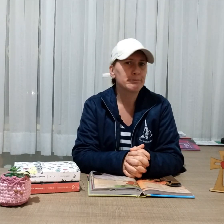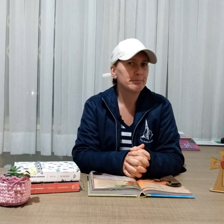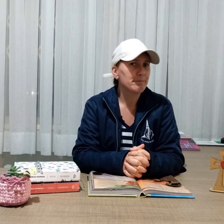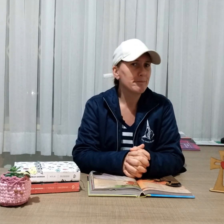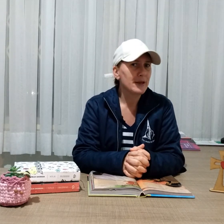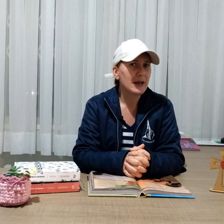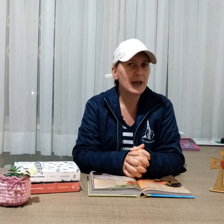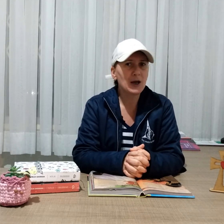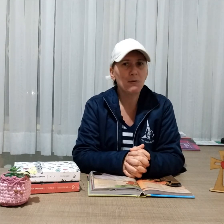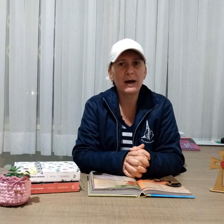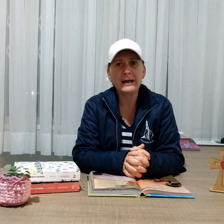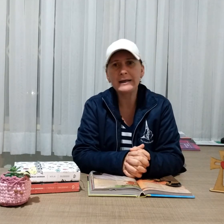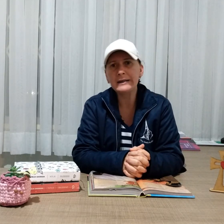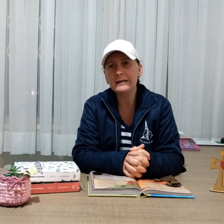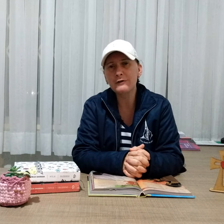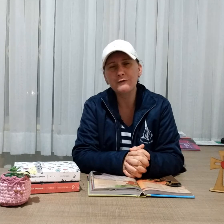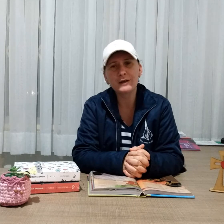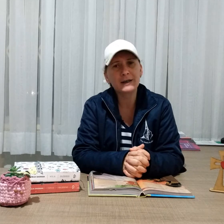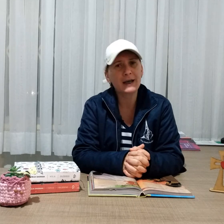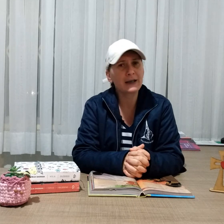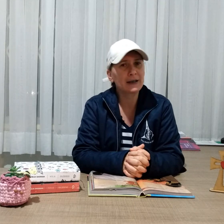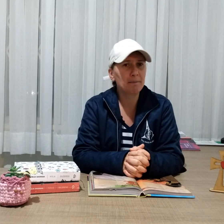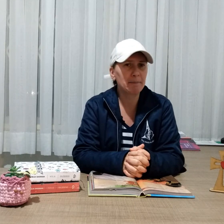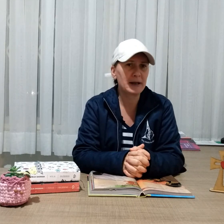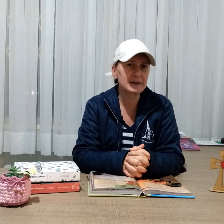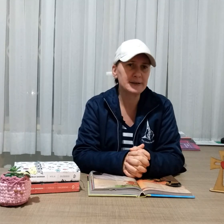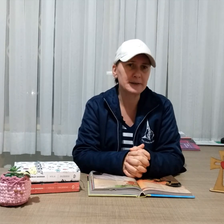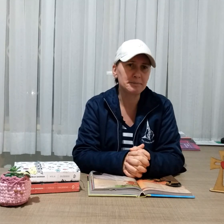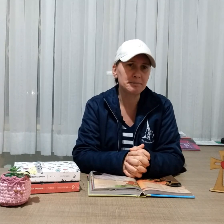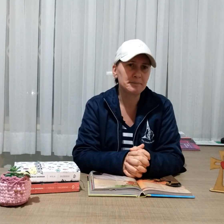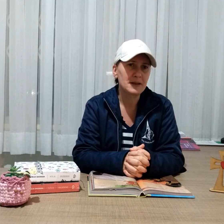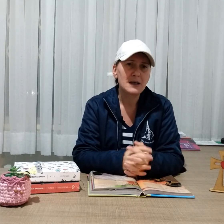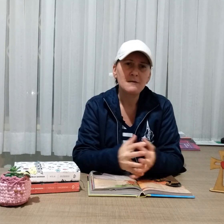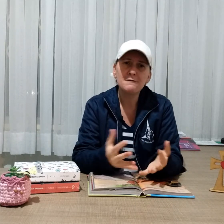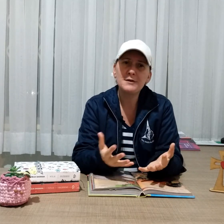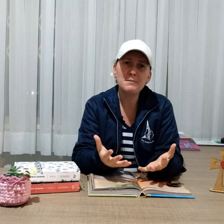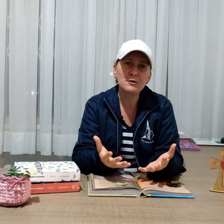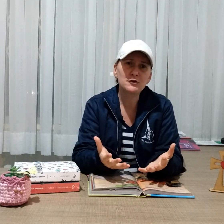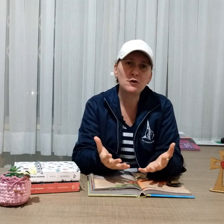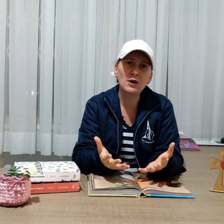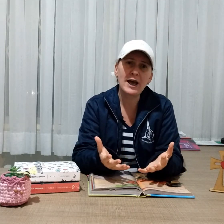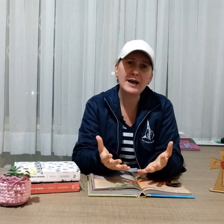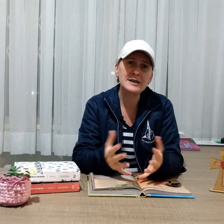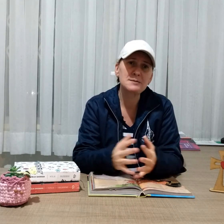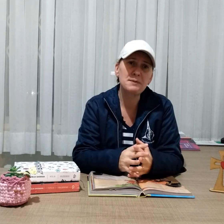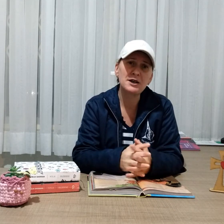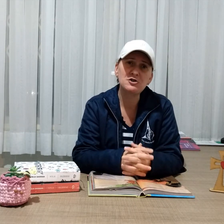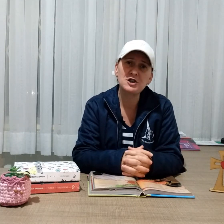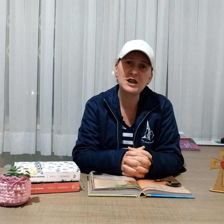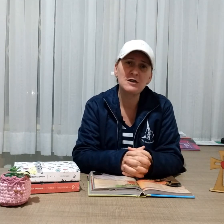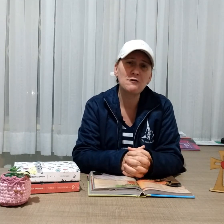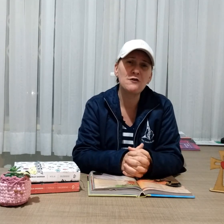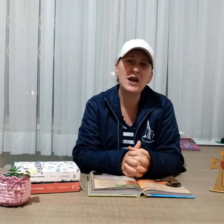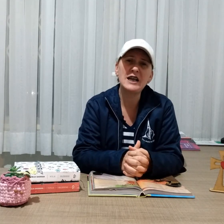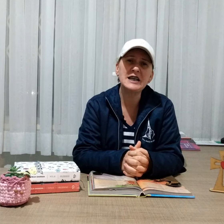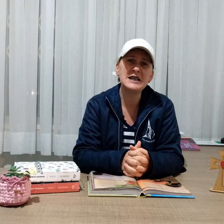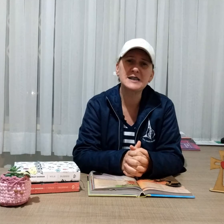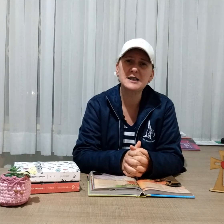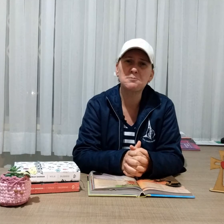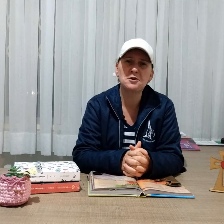mas eu ainda fiquei na praça. Vi meus colegas